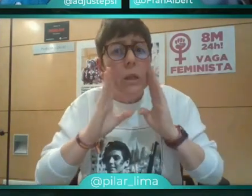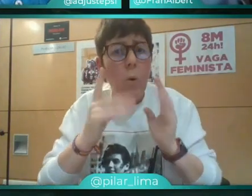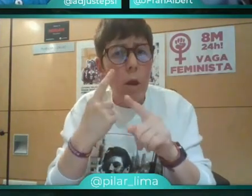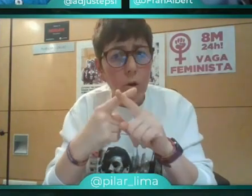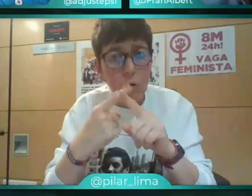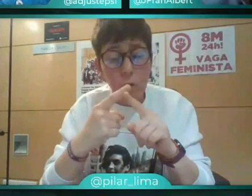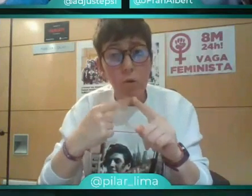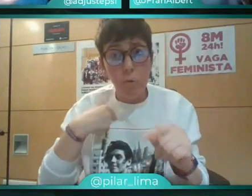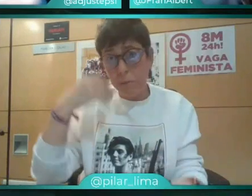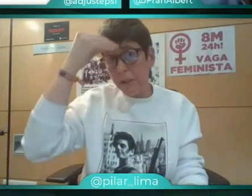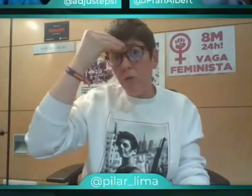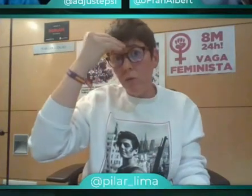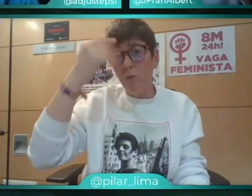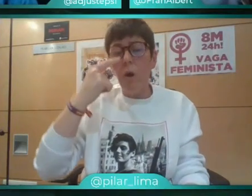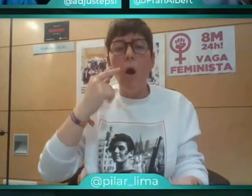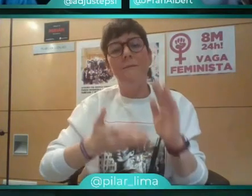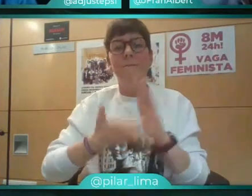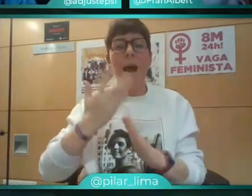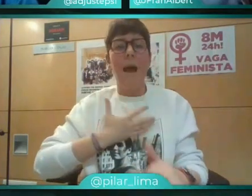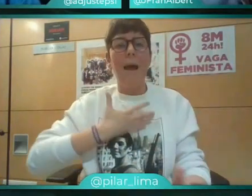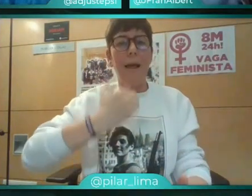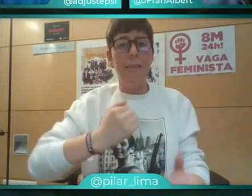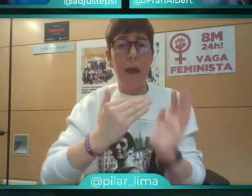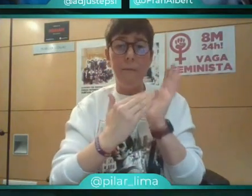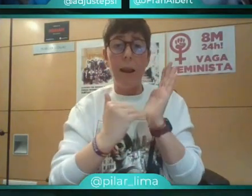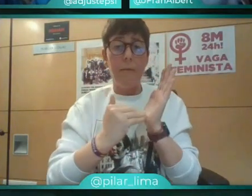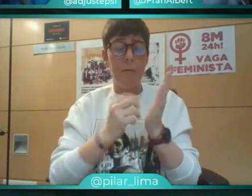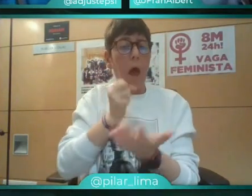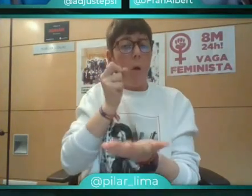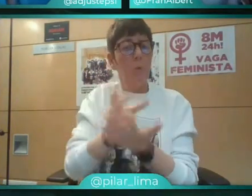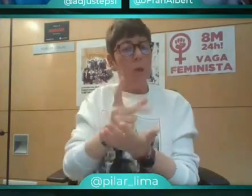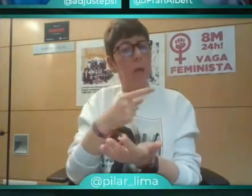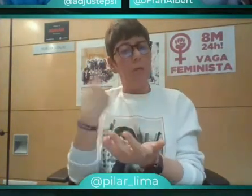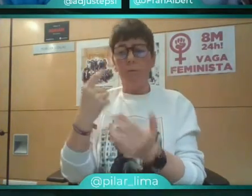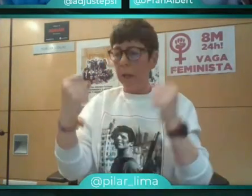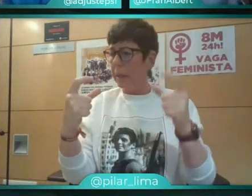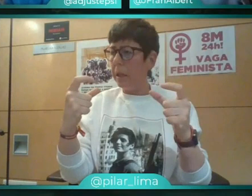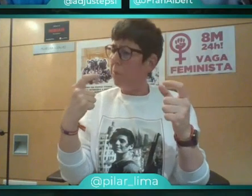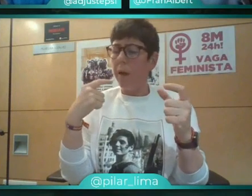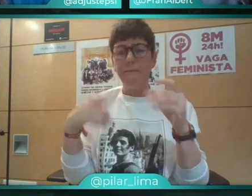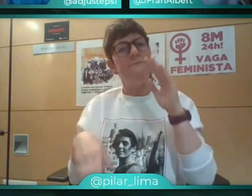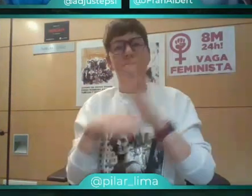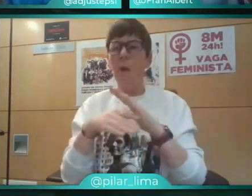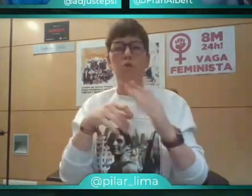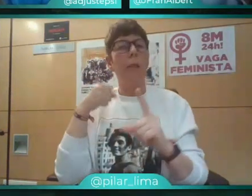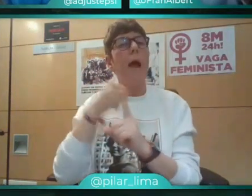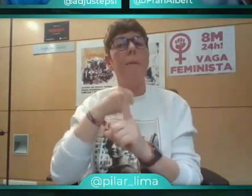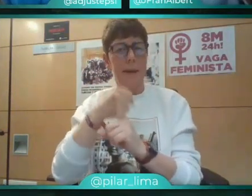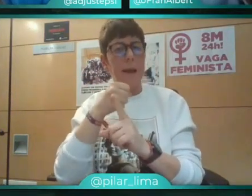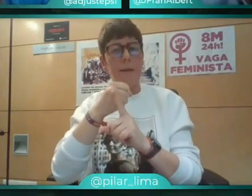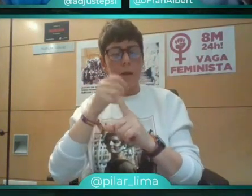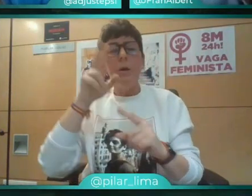permitís confesaros una cosa yo lo que pienso es que bueno ahora bueno soy candidata para alcaldía de valencia